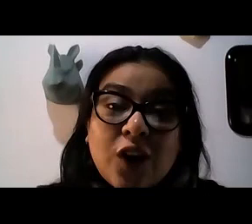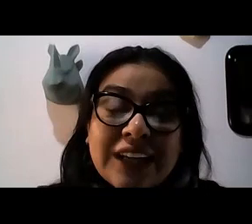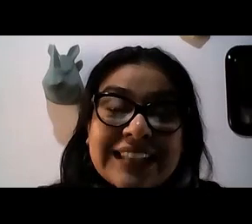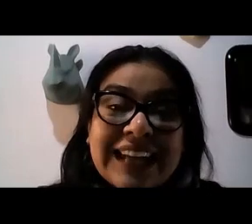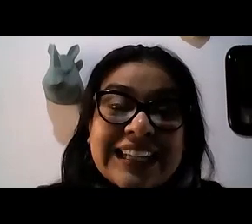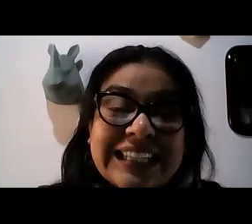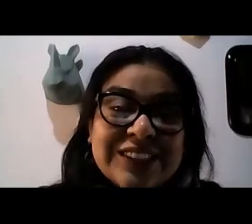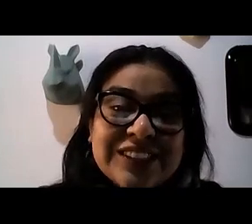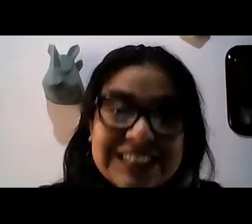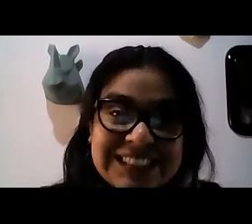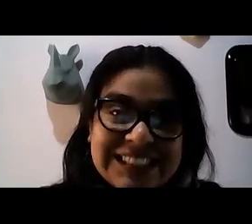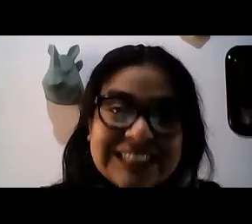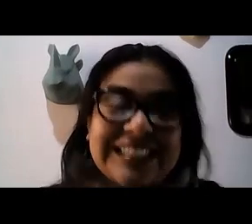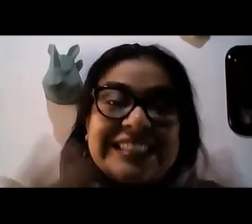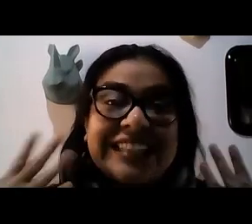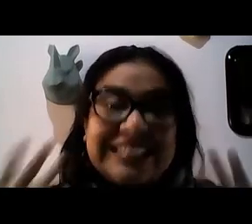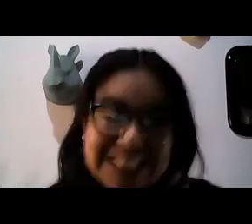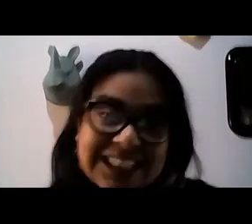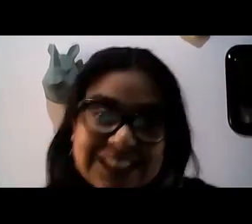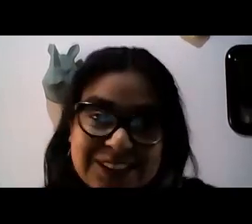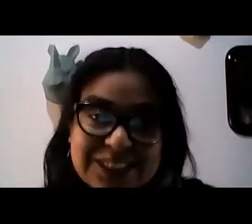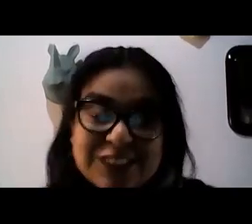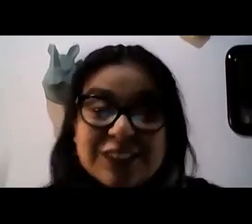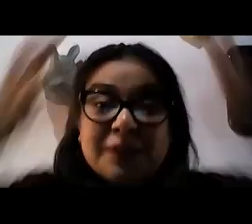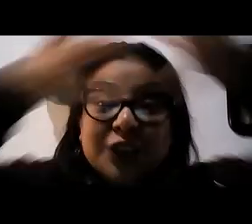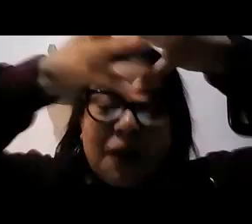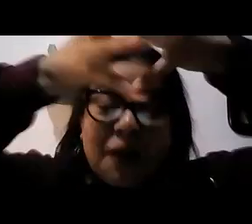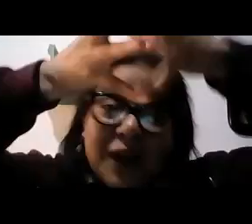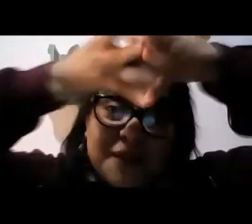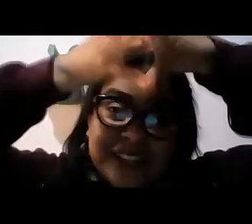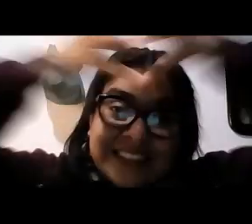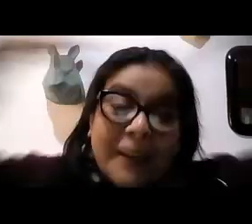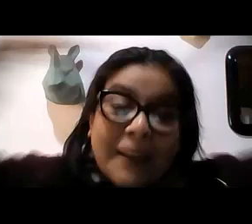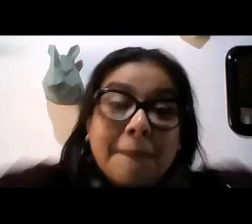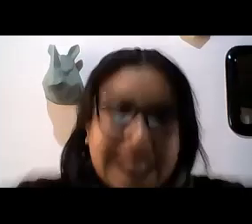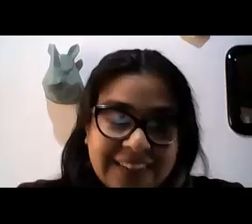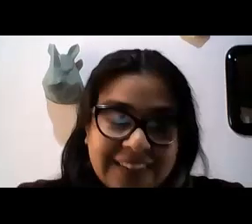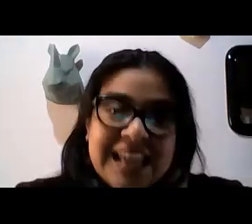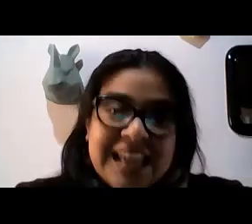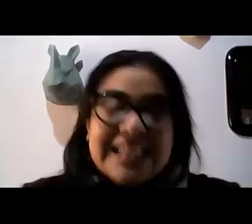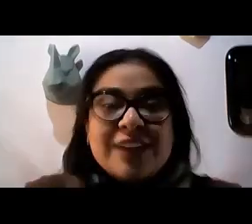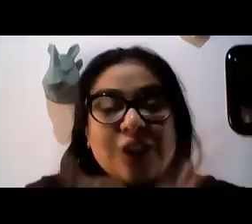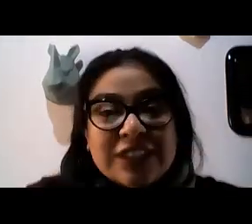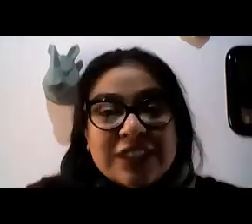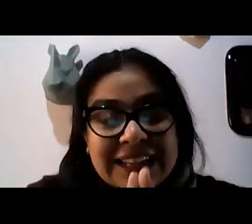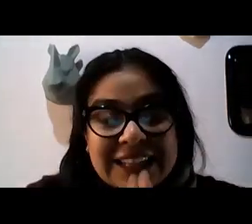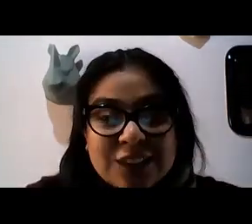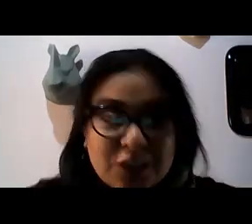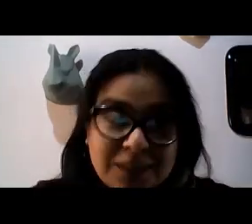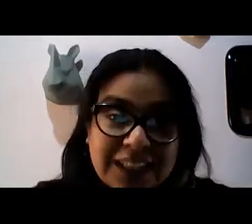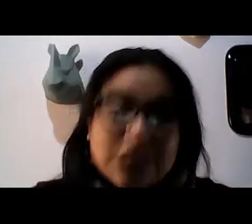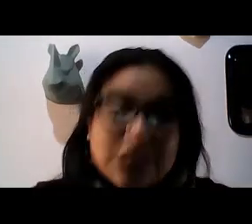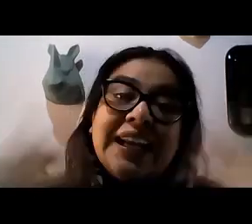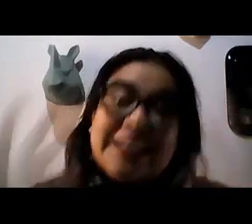para conectar niños y niñas de estas tres latitudes. Entonces vemos cómo la comunidad se amplía y ya no solo es el